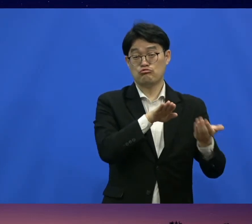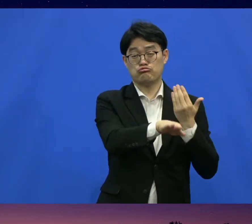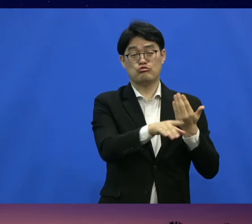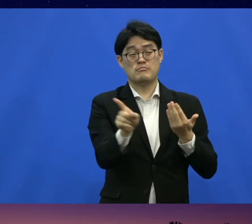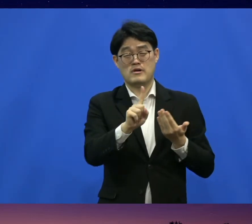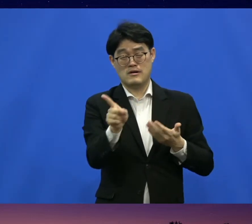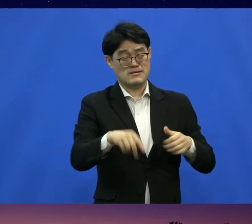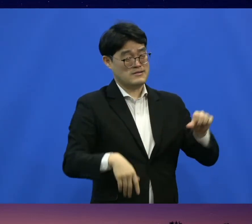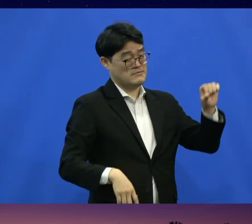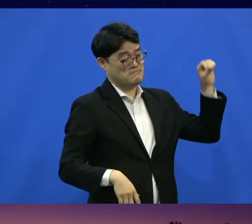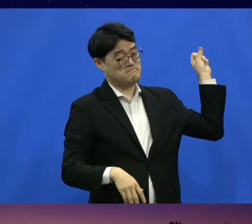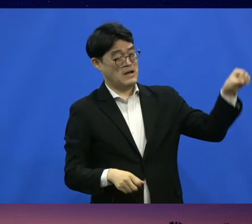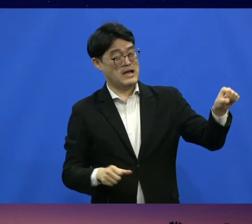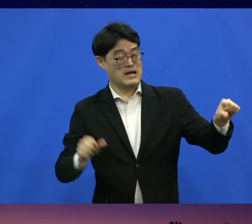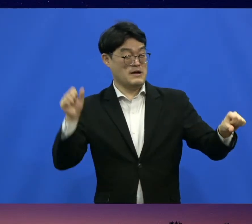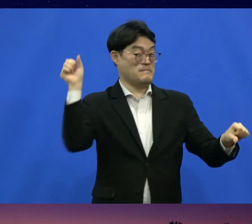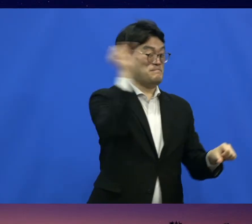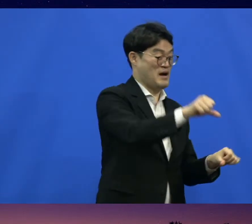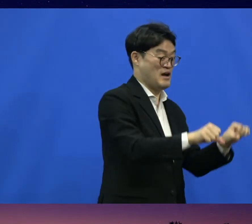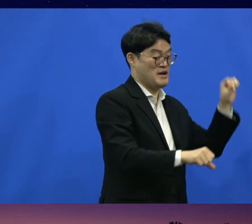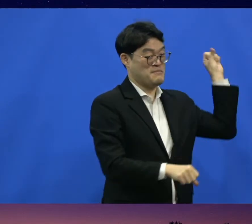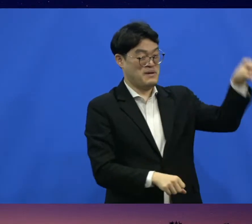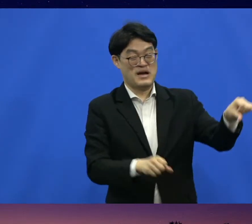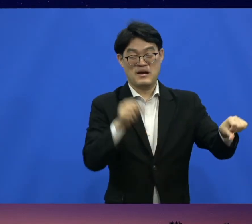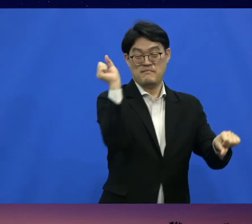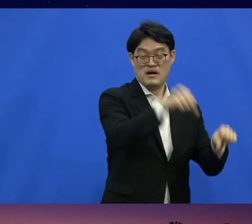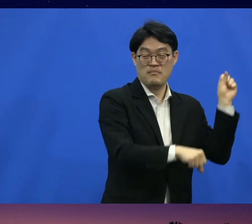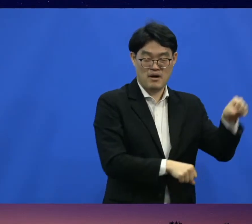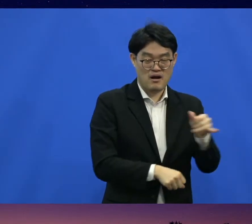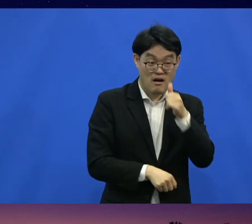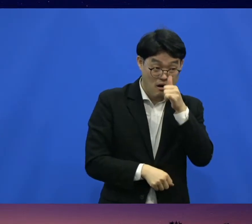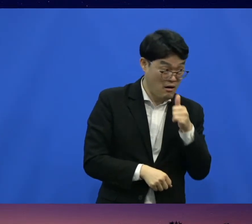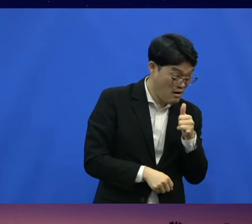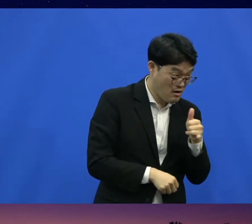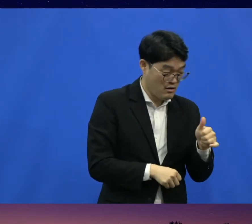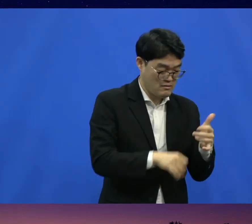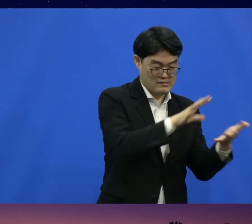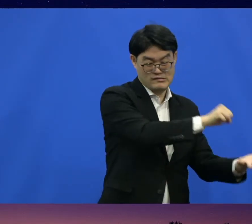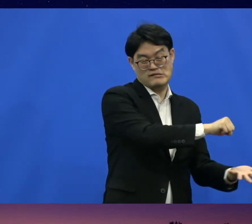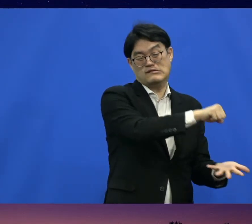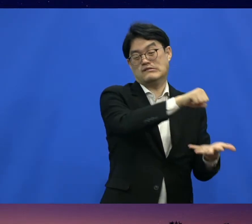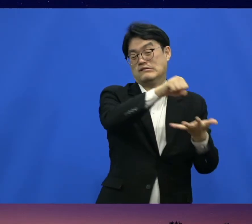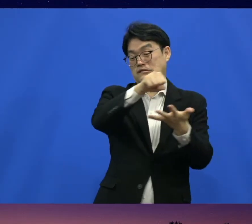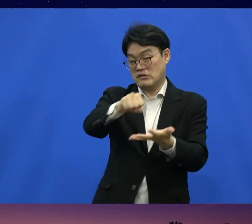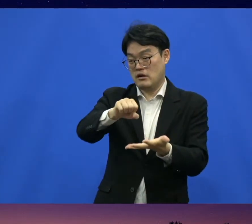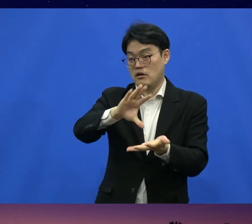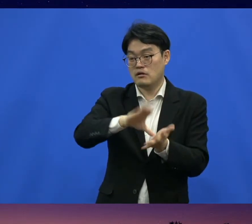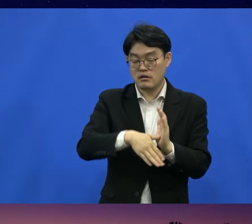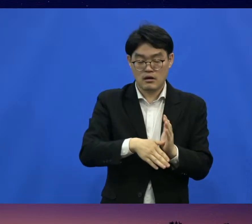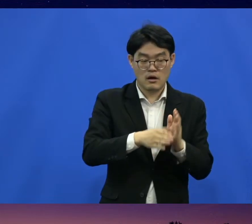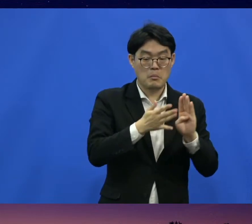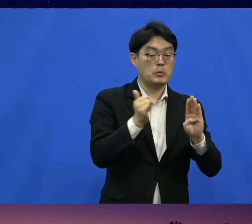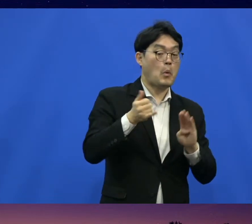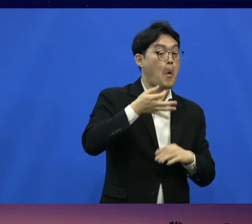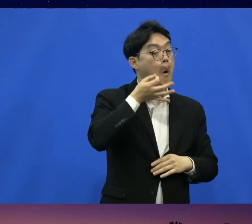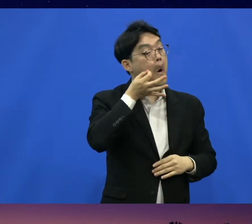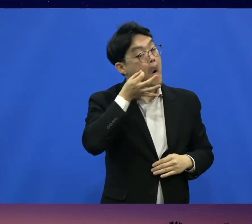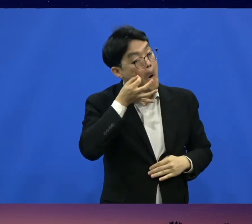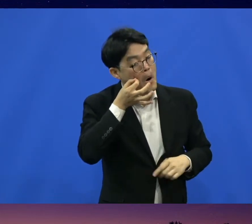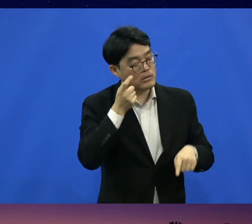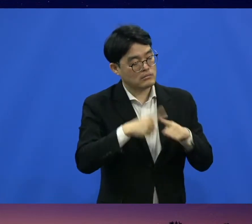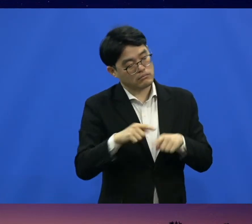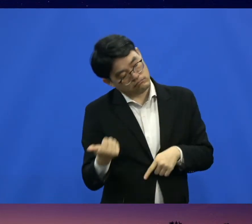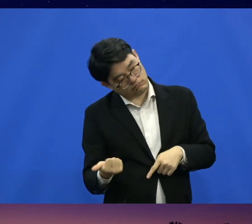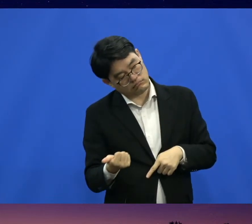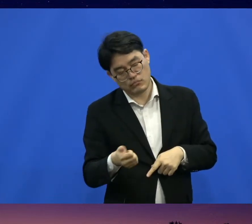겁니다. 또 법궤를 베세메스로 옮기는 과정에 백성들이 그것을 엿보다가 또 죽는 일이